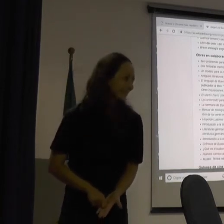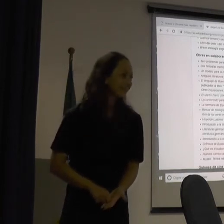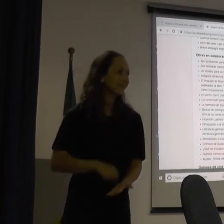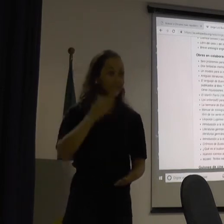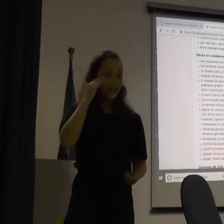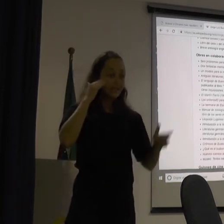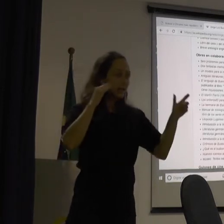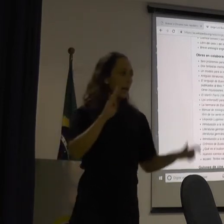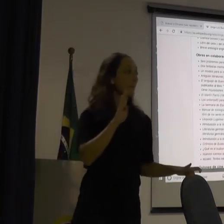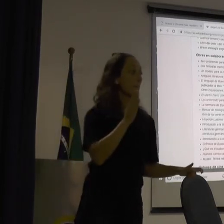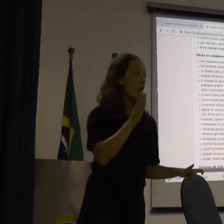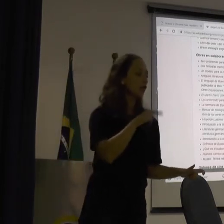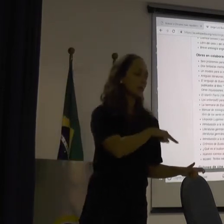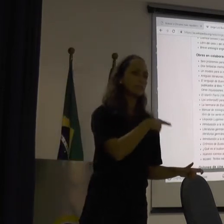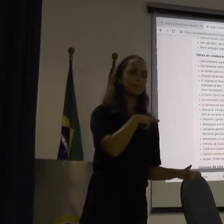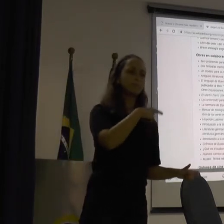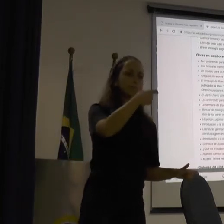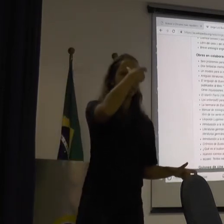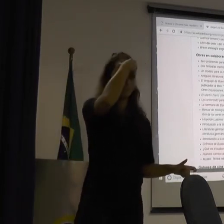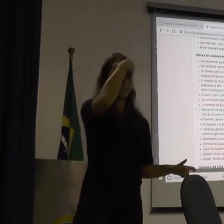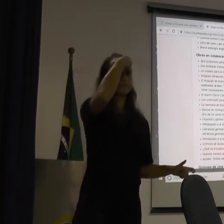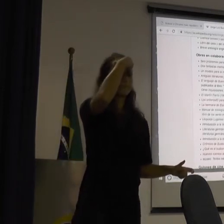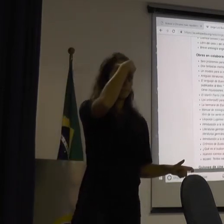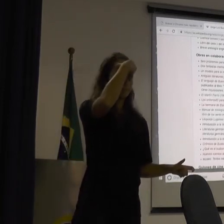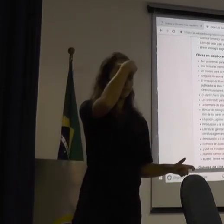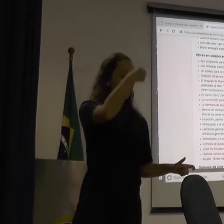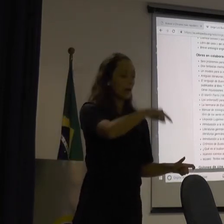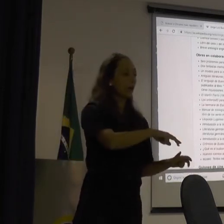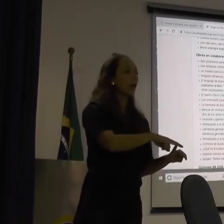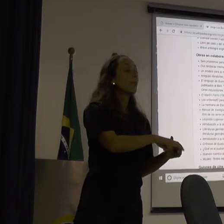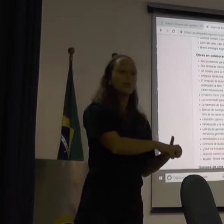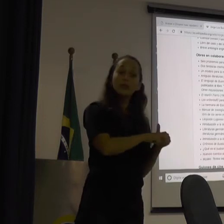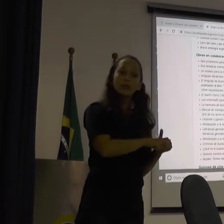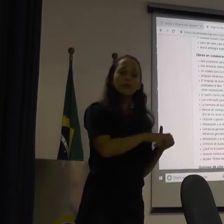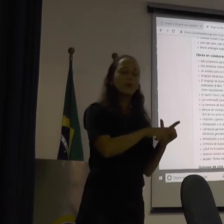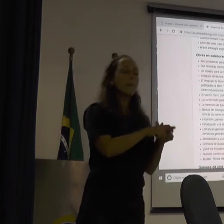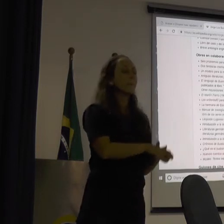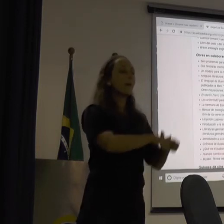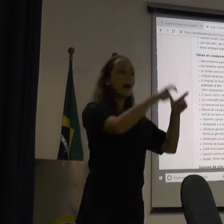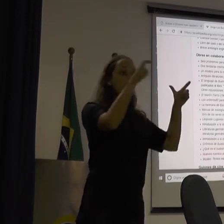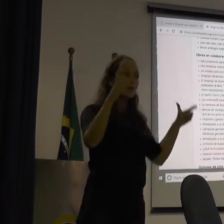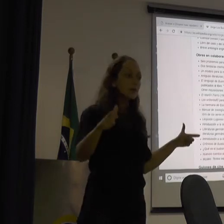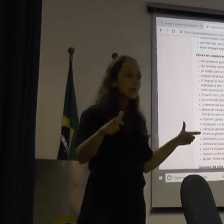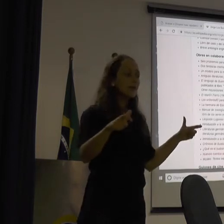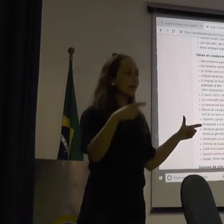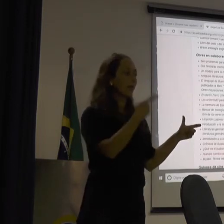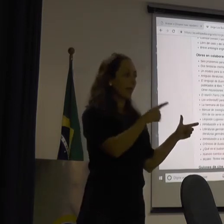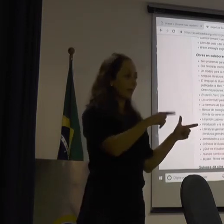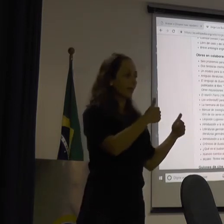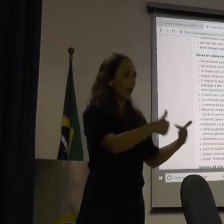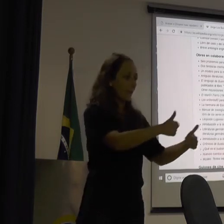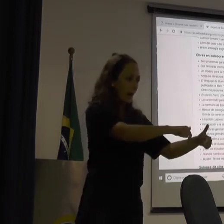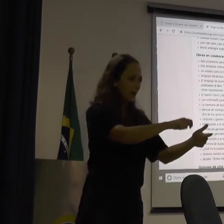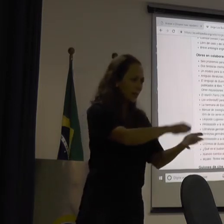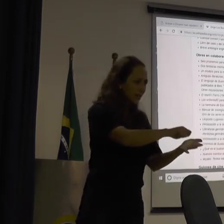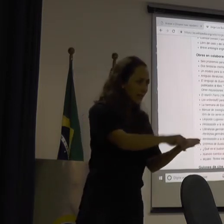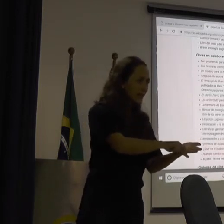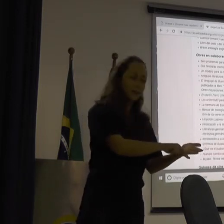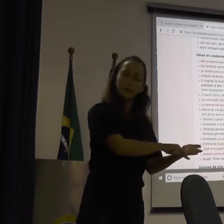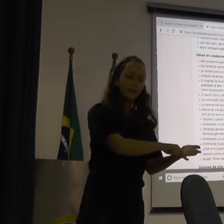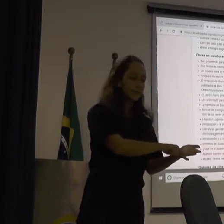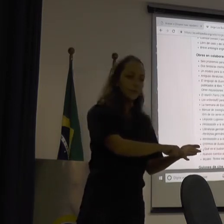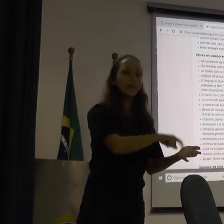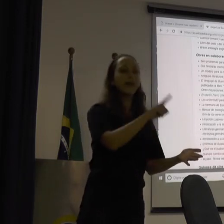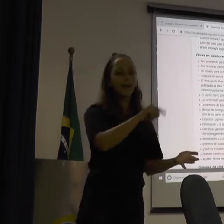essa consciência. Então a maior parte da obra do Borges não é a parte escrita, é a parte que está em